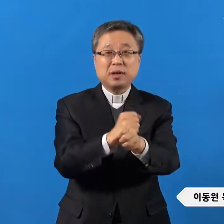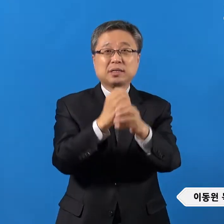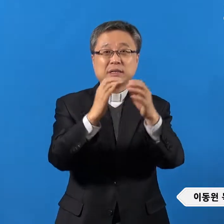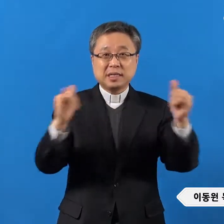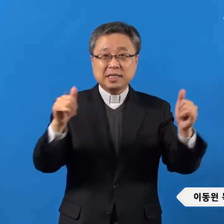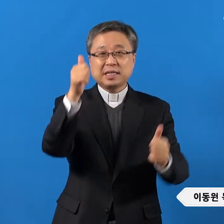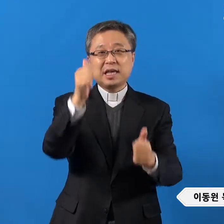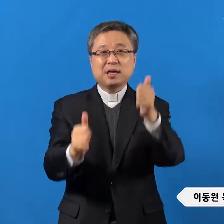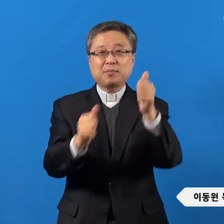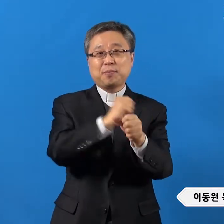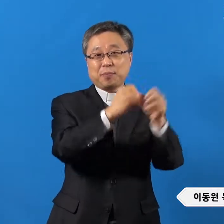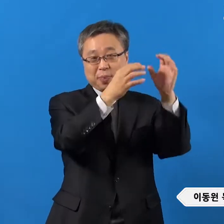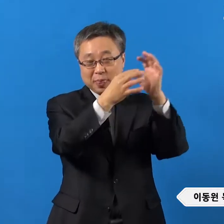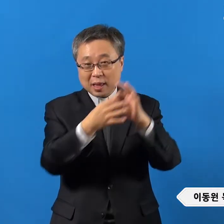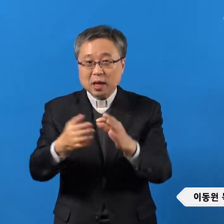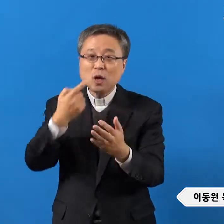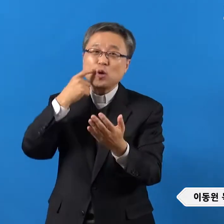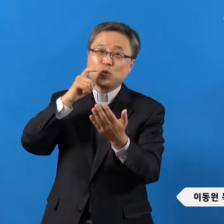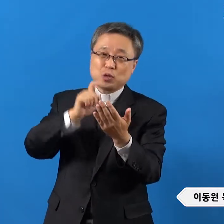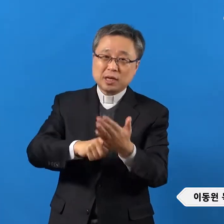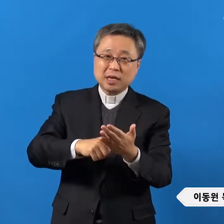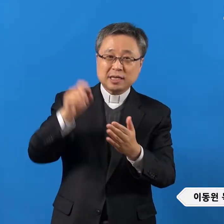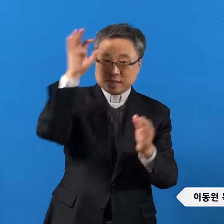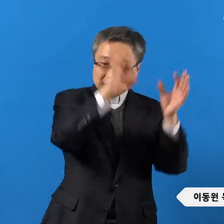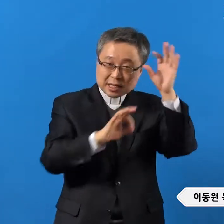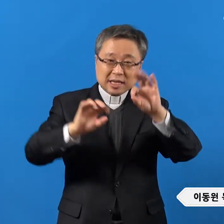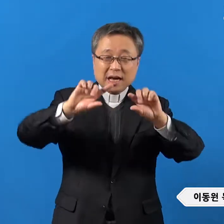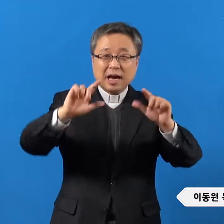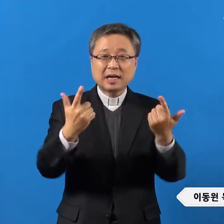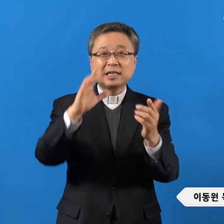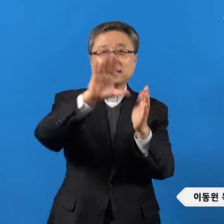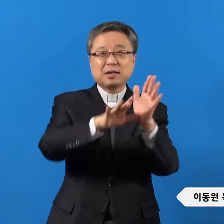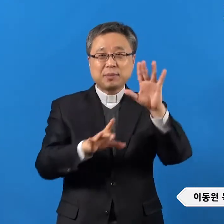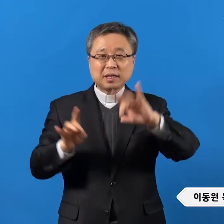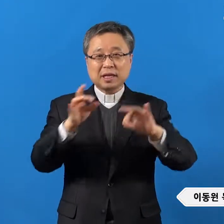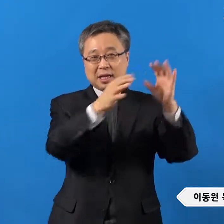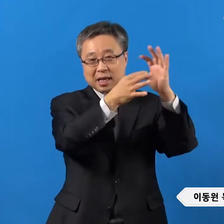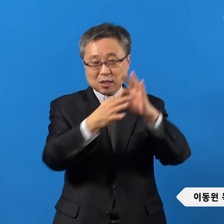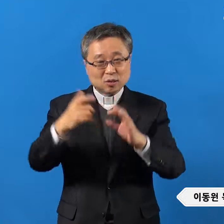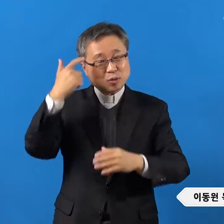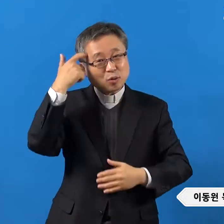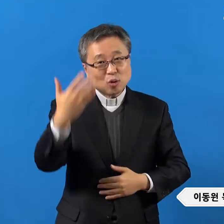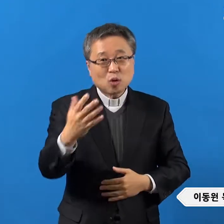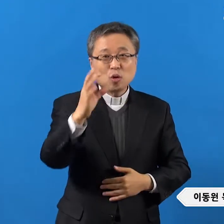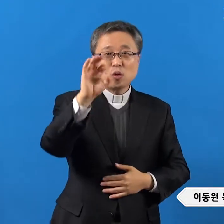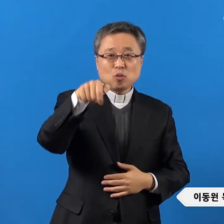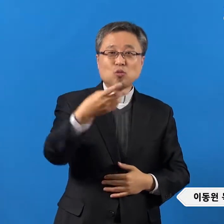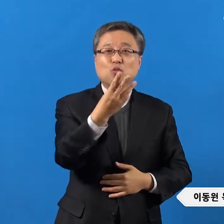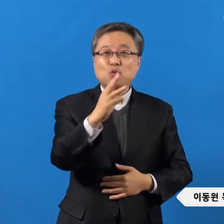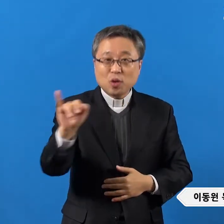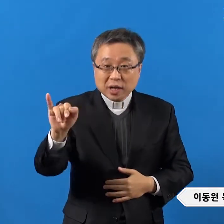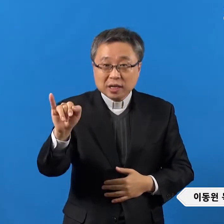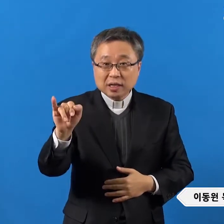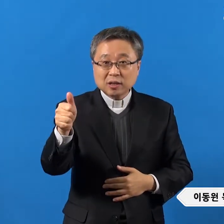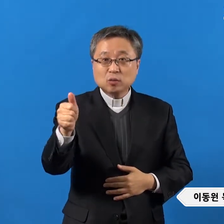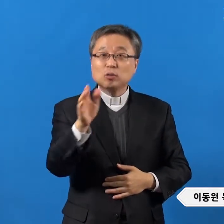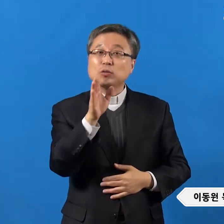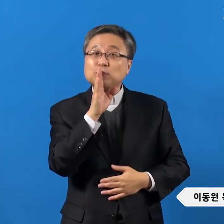하면서 쉽게 찾아지지 않을 때마다 계속 묻습니다. 원리는 도대체 어디에 있을까?